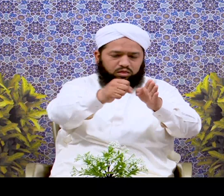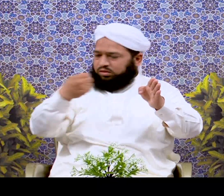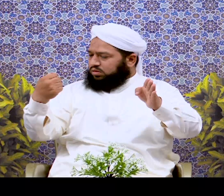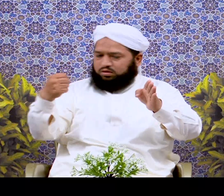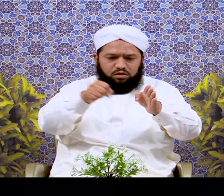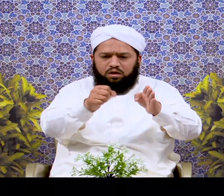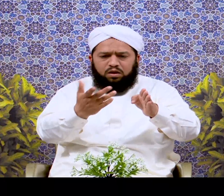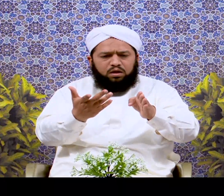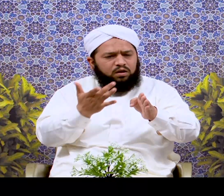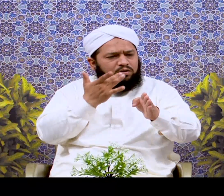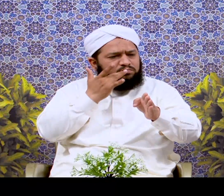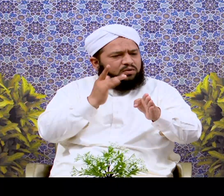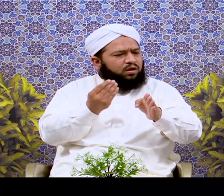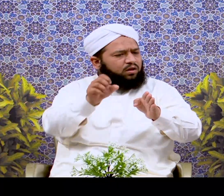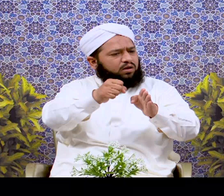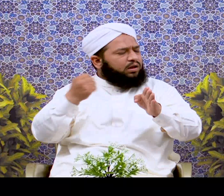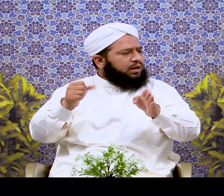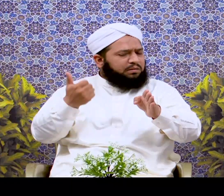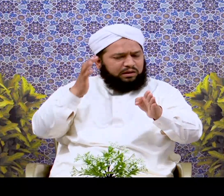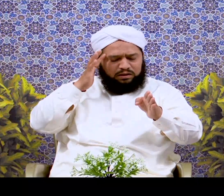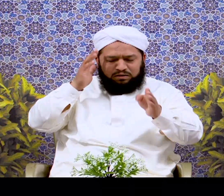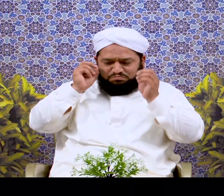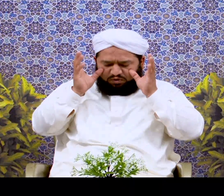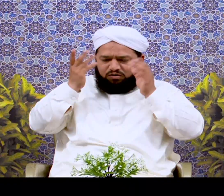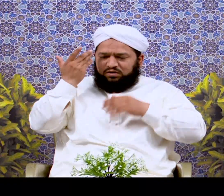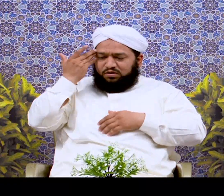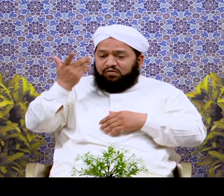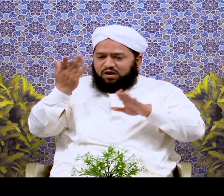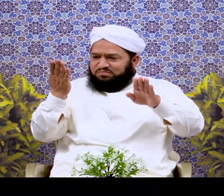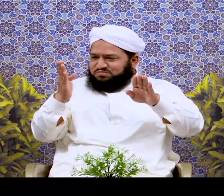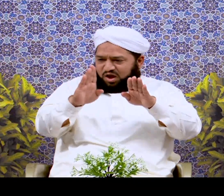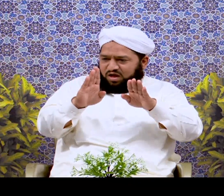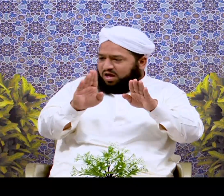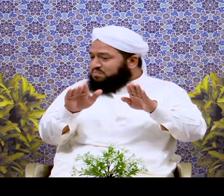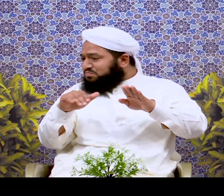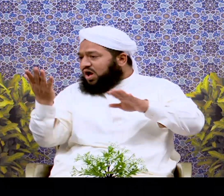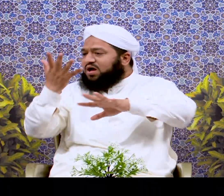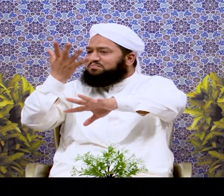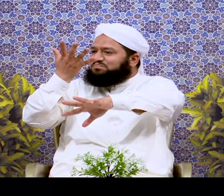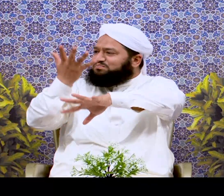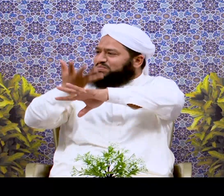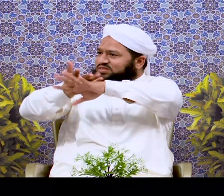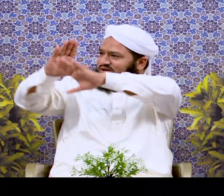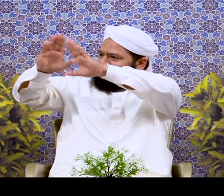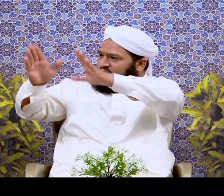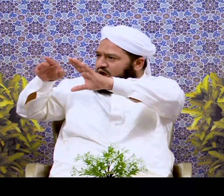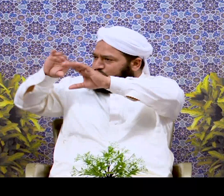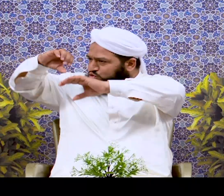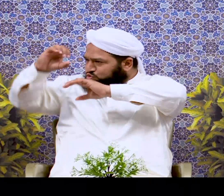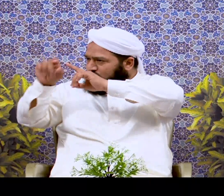تھا اور بند بھی ہو رہا تھا۔ ایک اور عجیب بات کہ دروازے کے ساتھ ہی ایک پتھر میں سوراخ تھا اور وہاں جانور